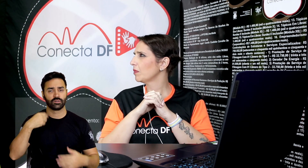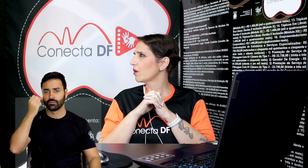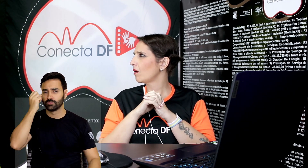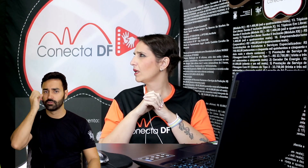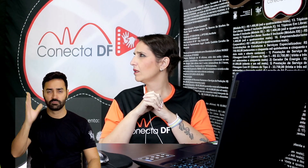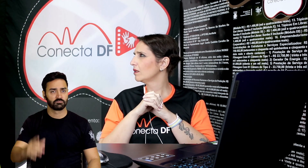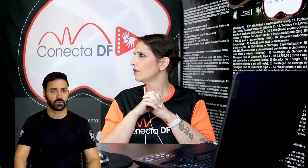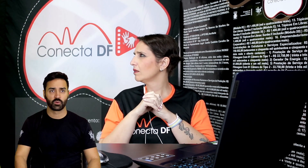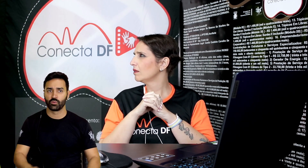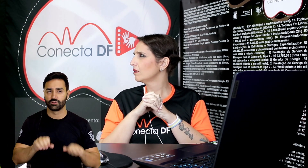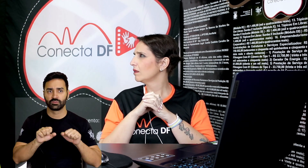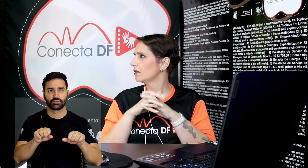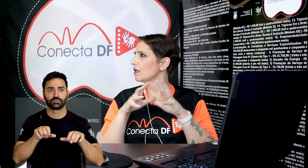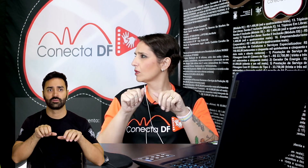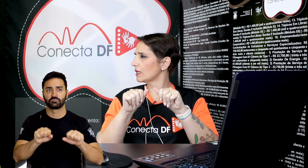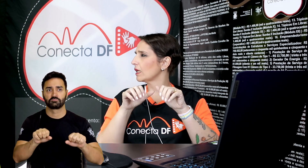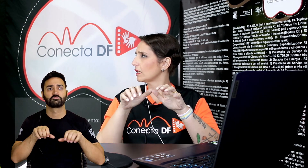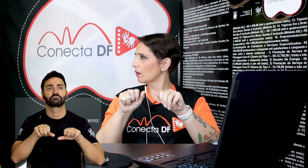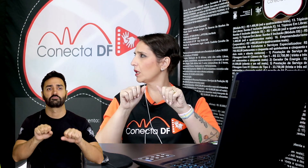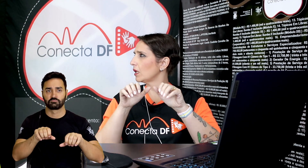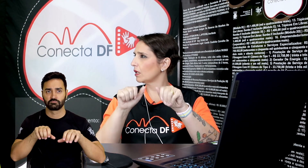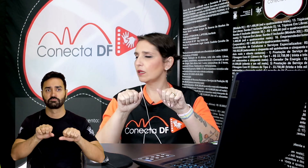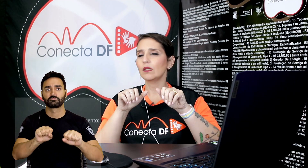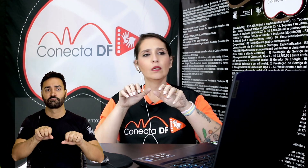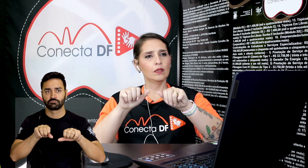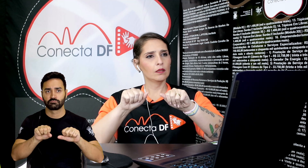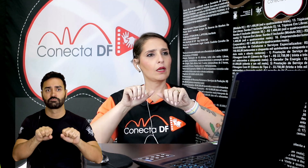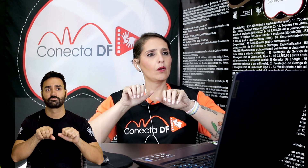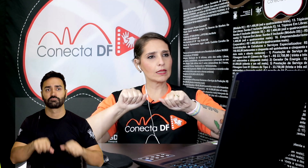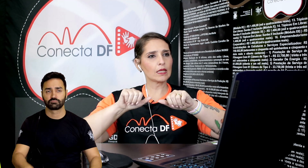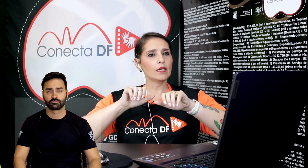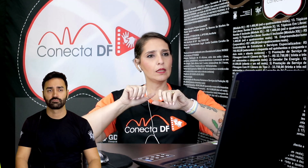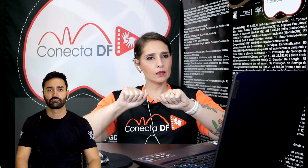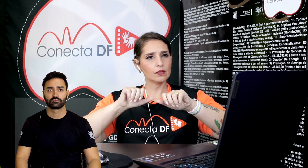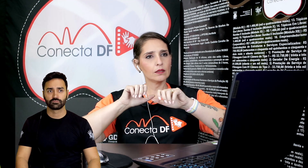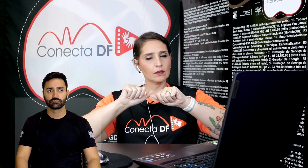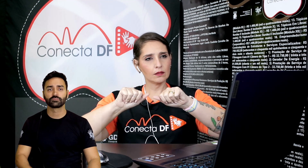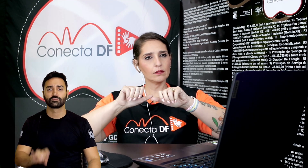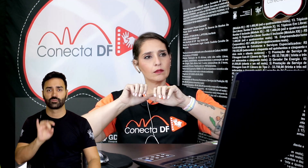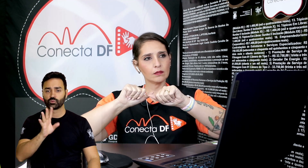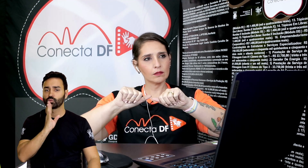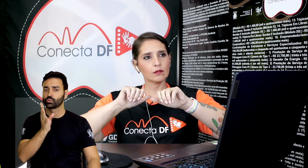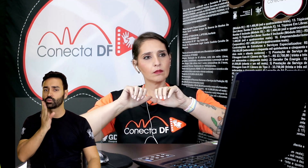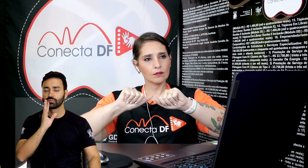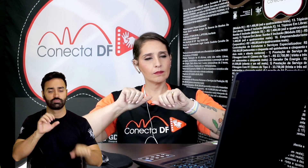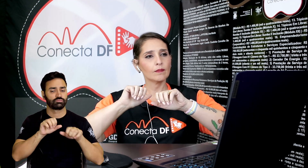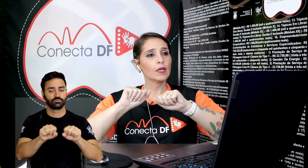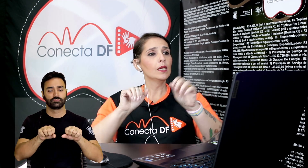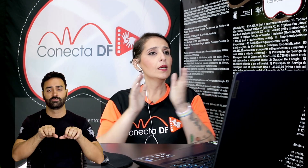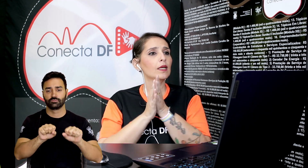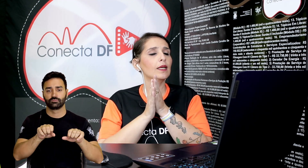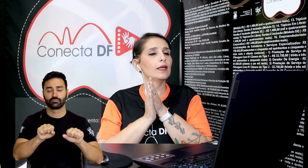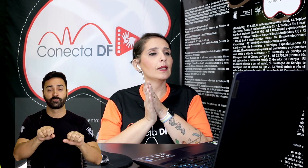se lembra qual é, Dani? Você usa esse aqui também, né? O açaí.